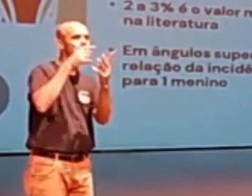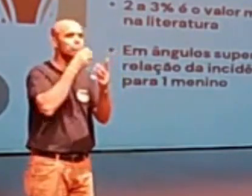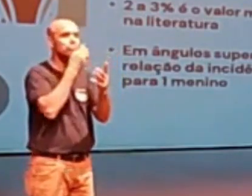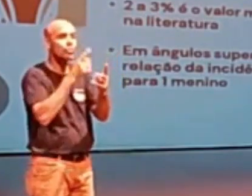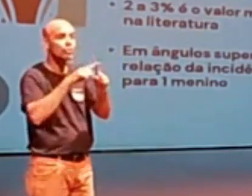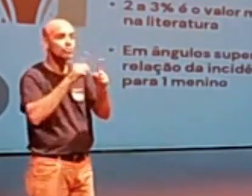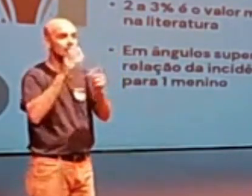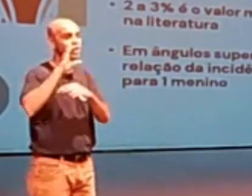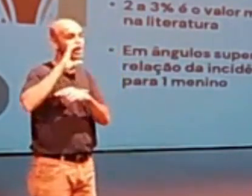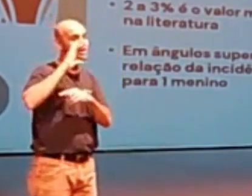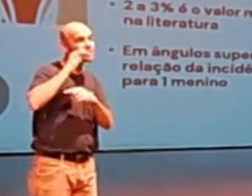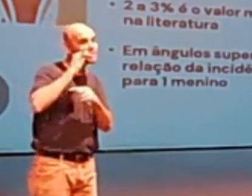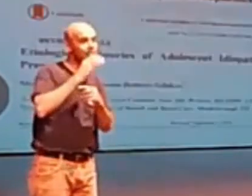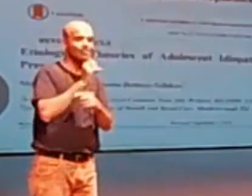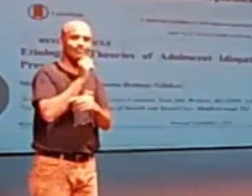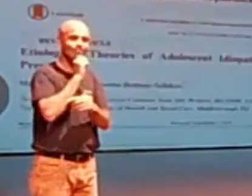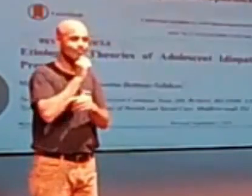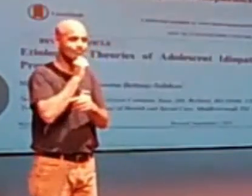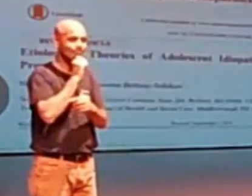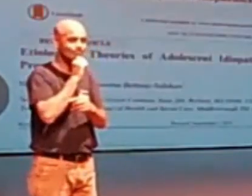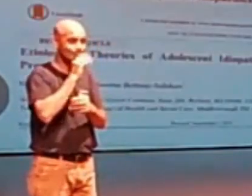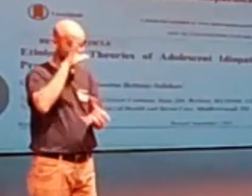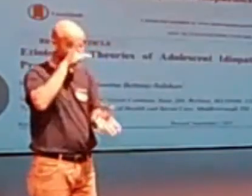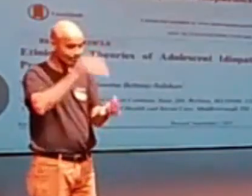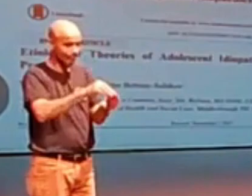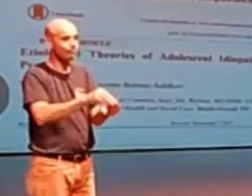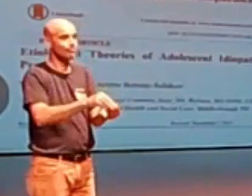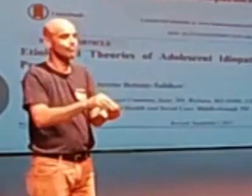uma conclusão exata, não.